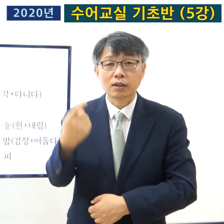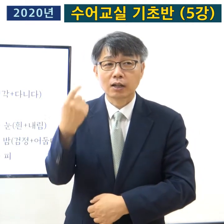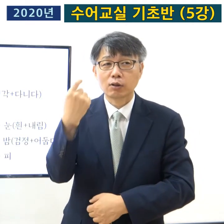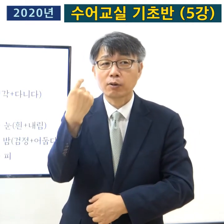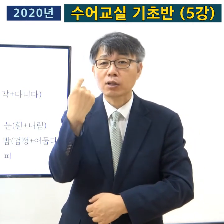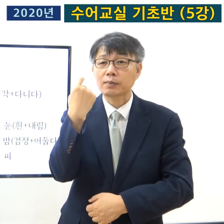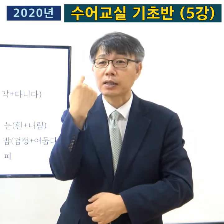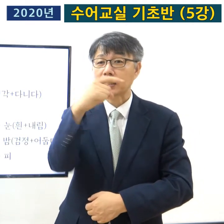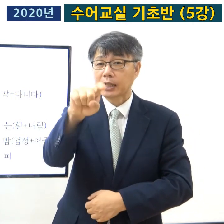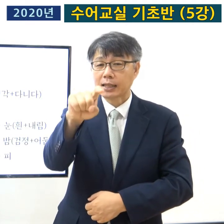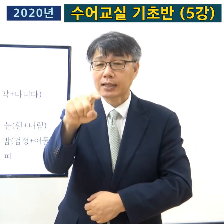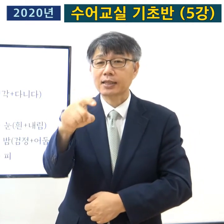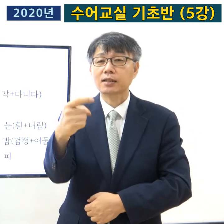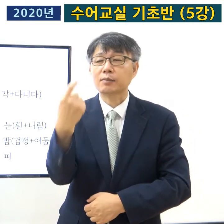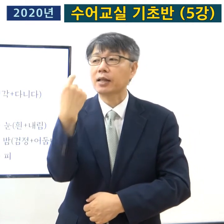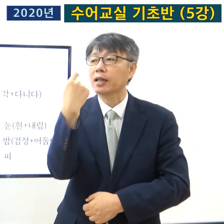나중에 배우겠지만 이렇게 탁 치는 겁니다. 이렇게